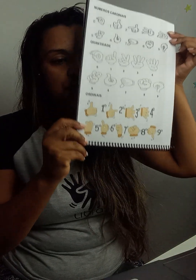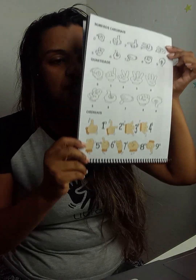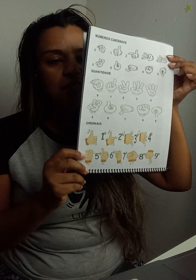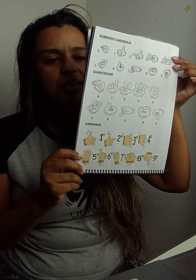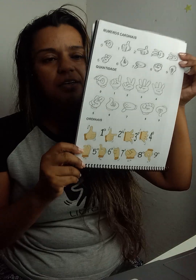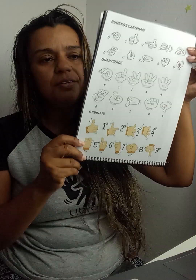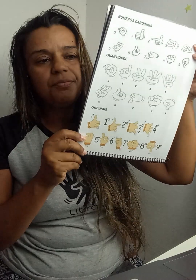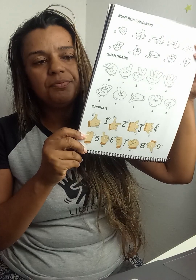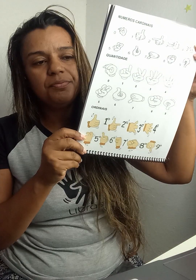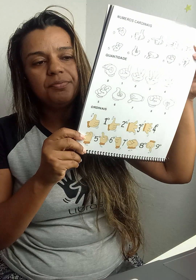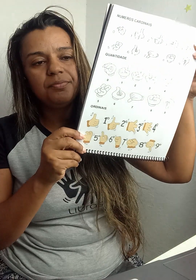Conseguem ver?